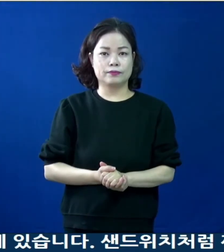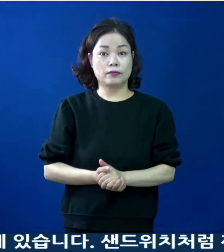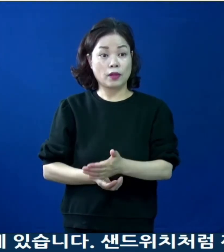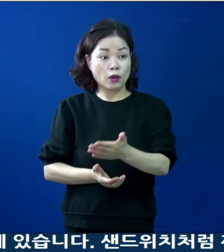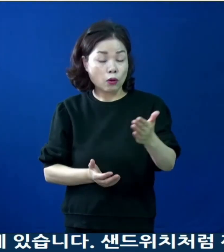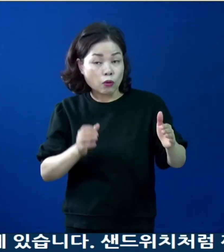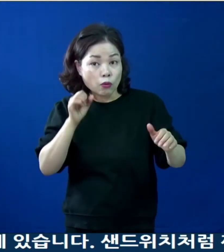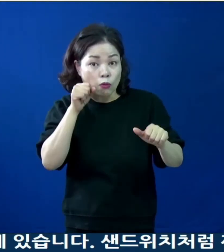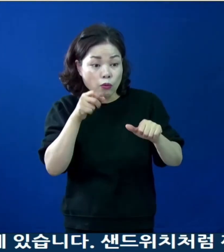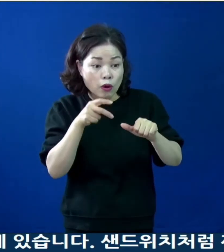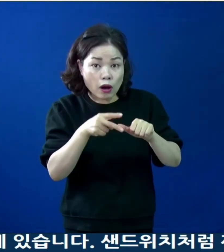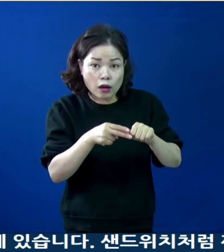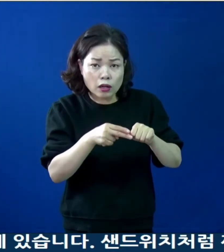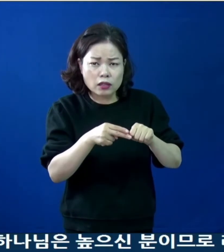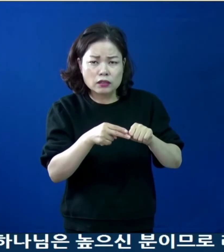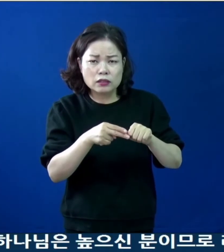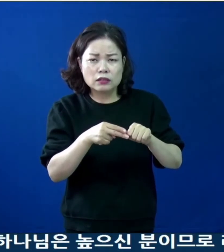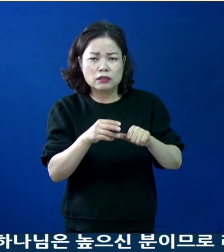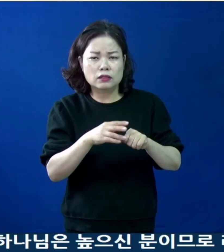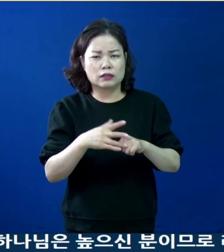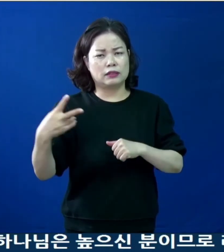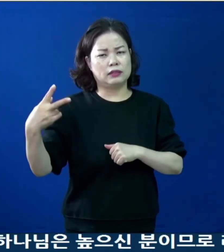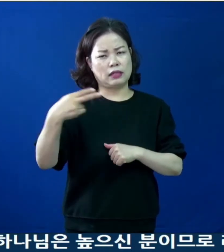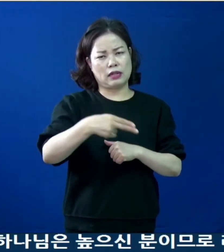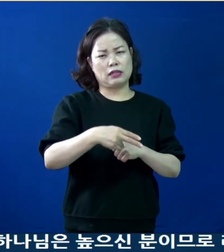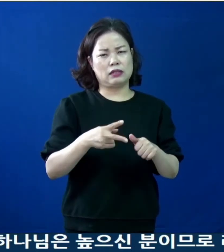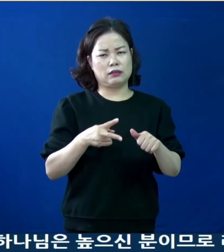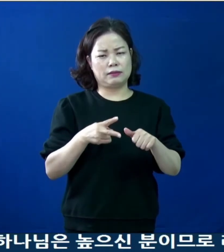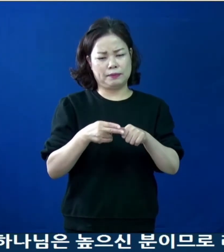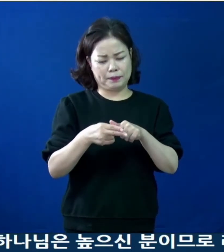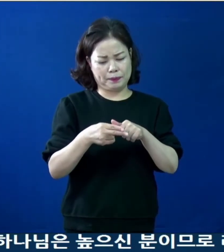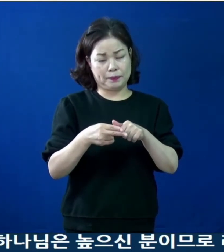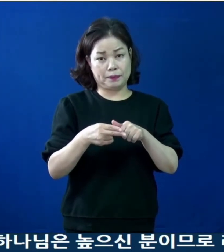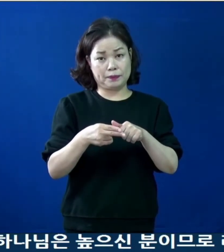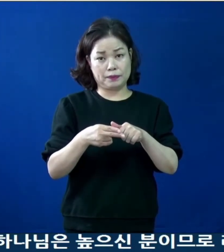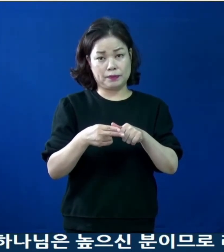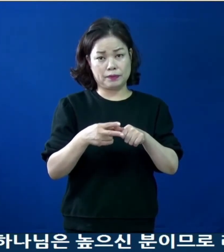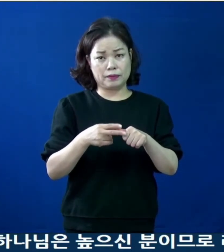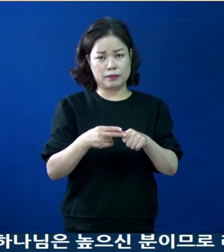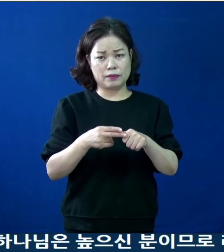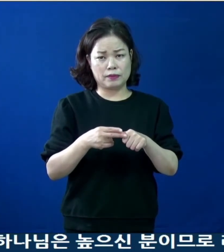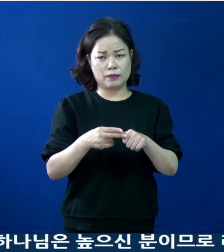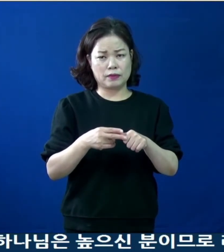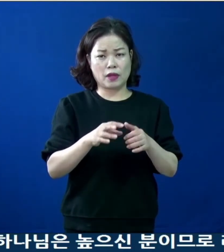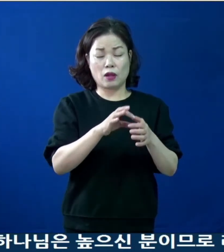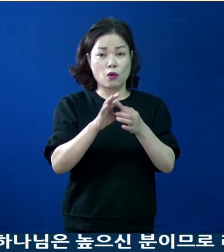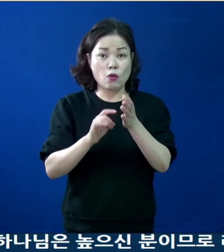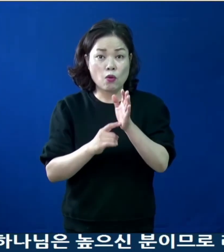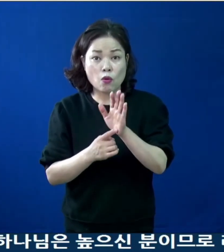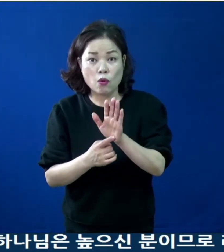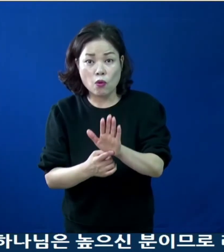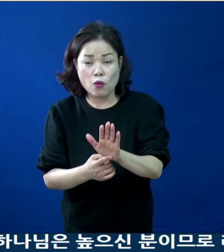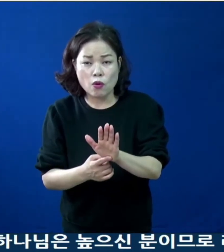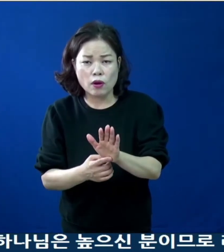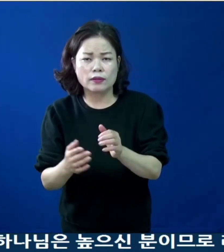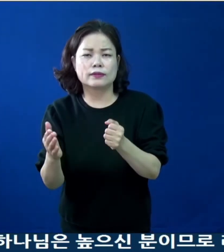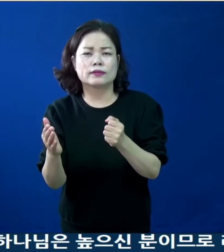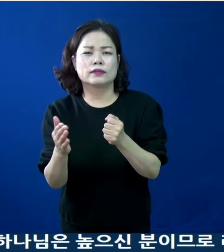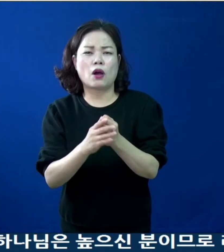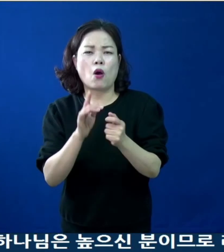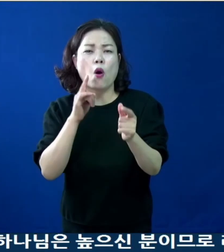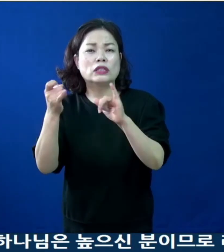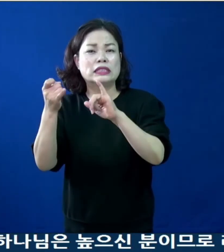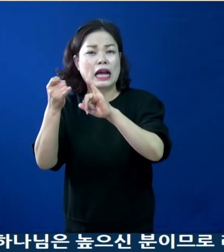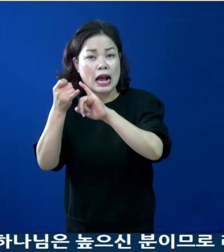여러분, 할례, 그것은 잘라내는 거예요. 할례는 언약과 깊이 관계가 되어 있습니다. 때문에